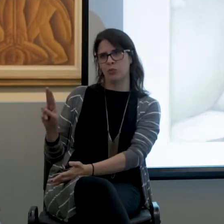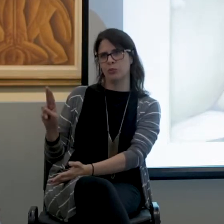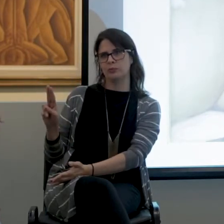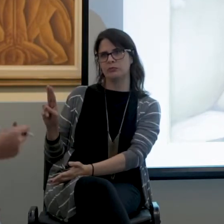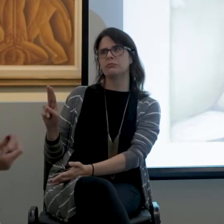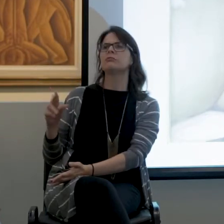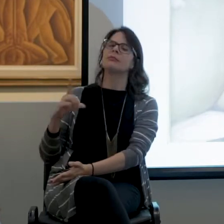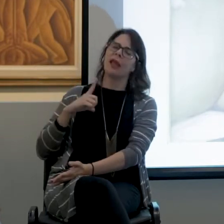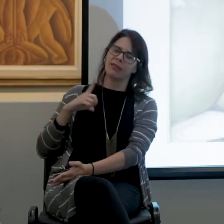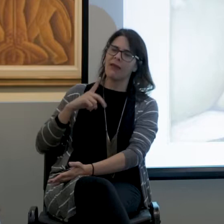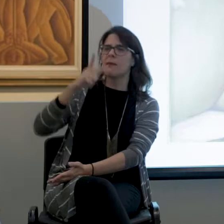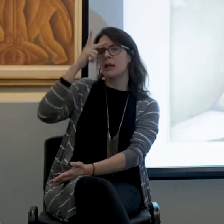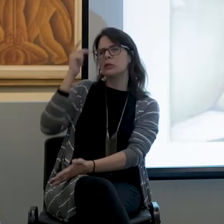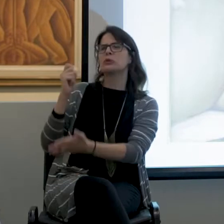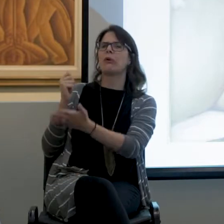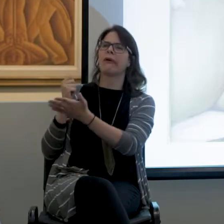de